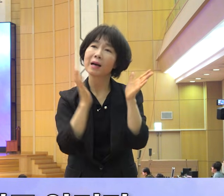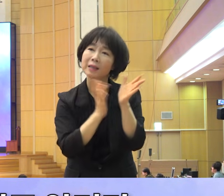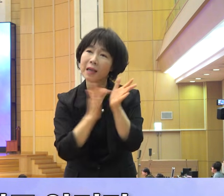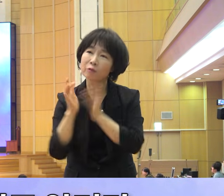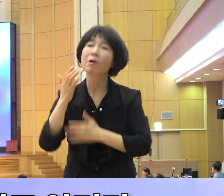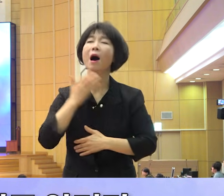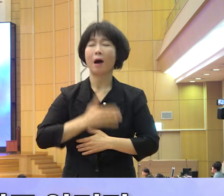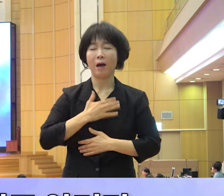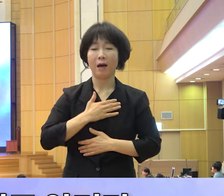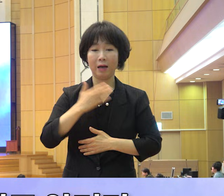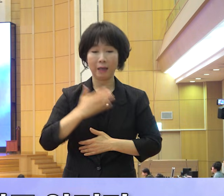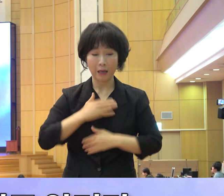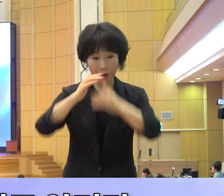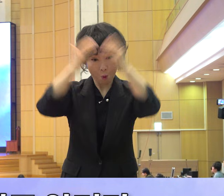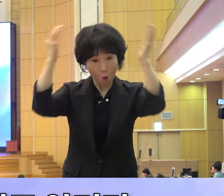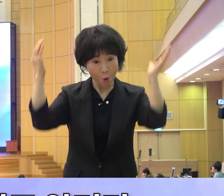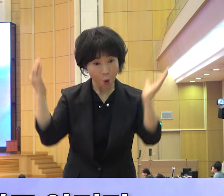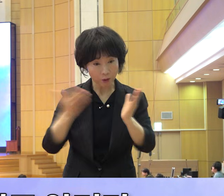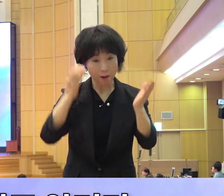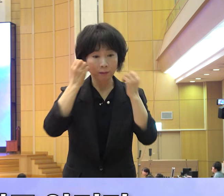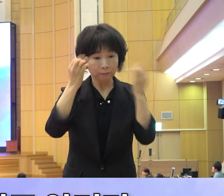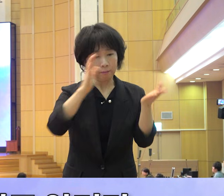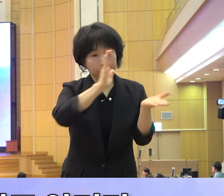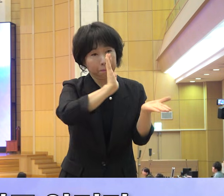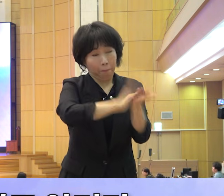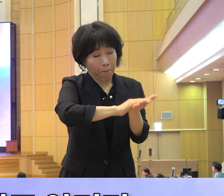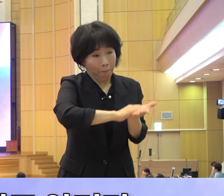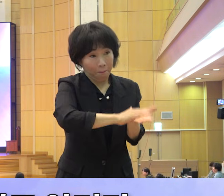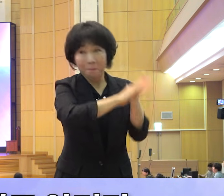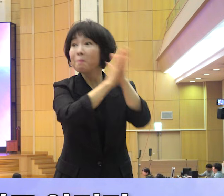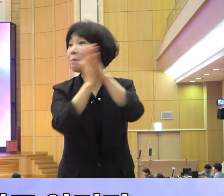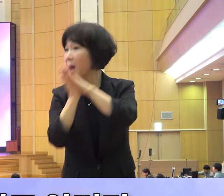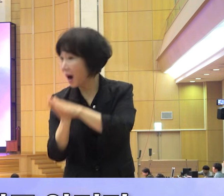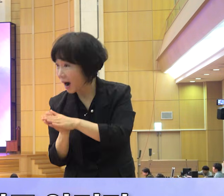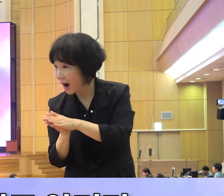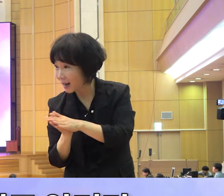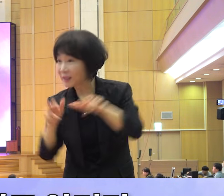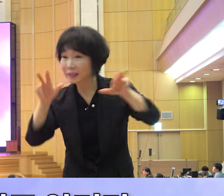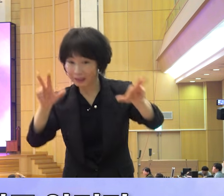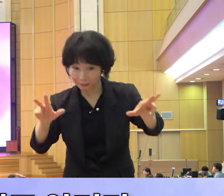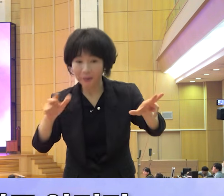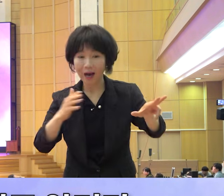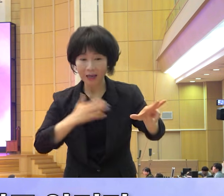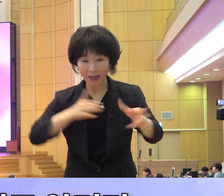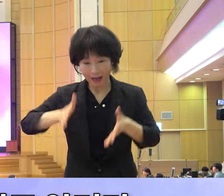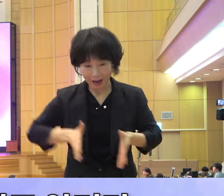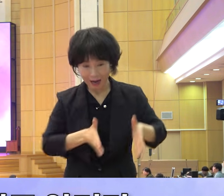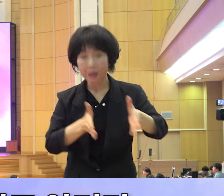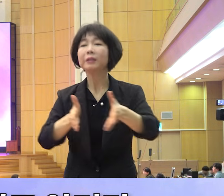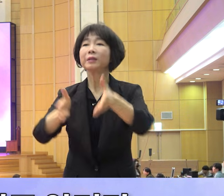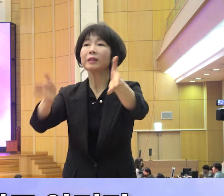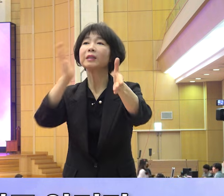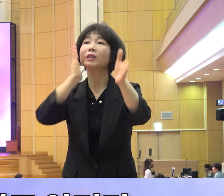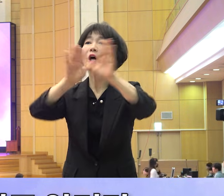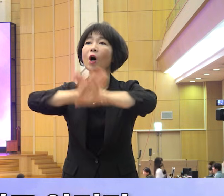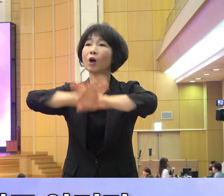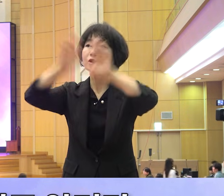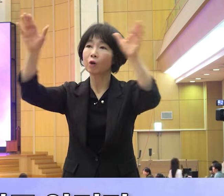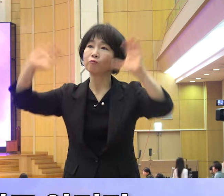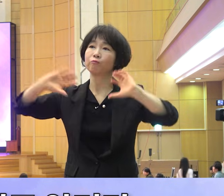예수를 안 뒤 나의 모든 것 다 변했네. 지금 나의 가는